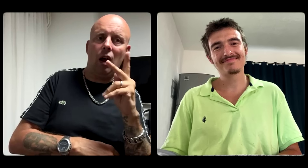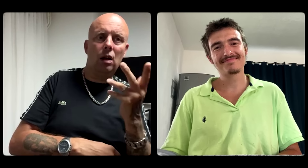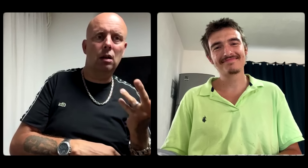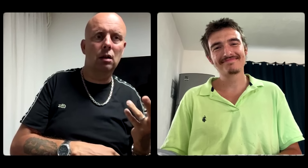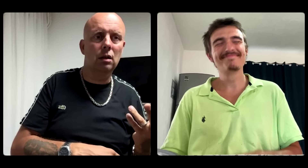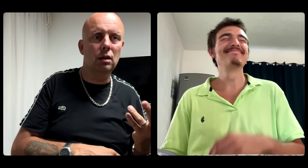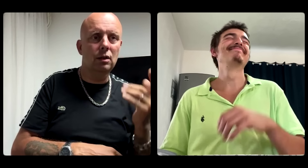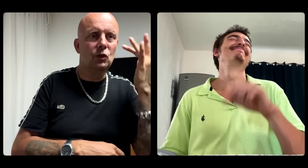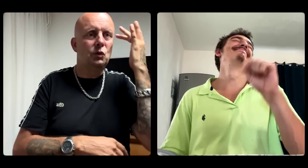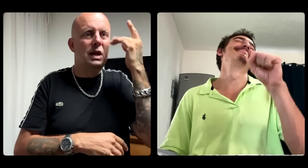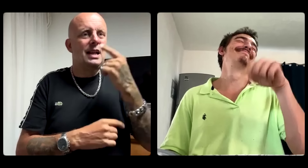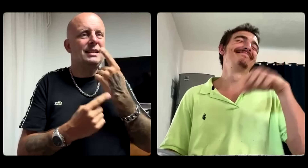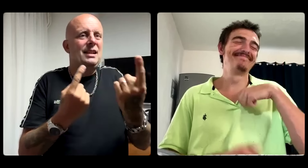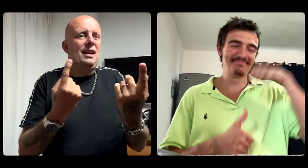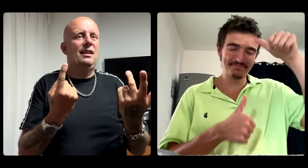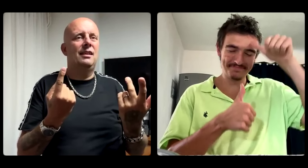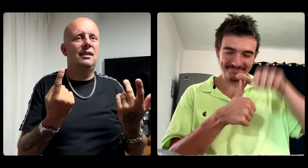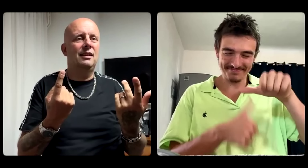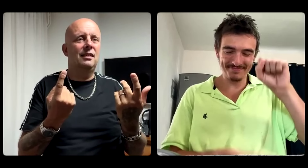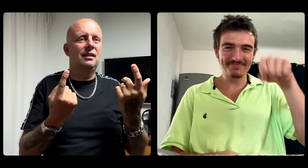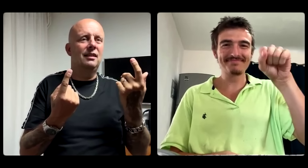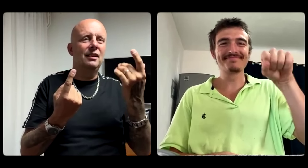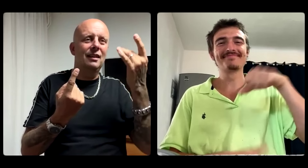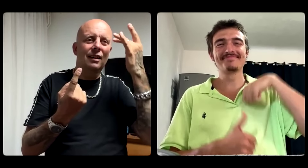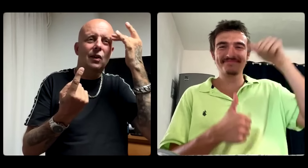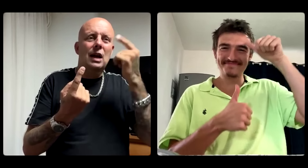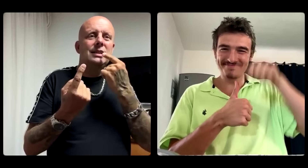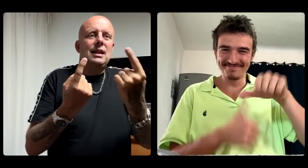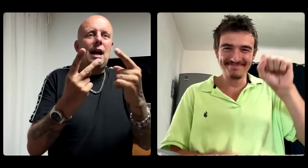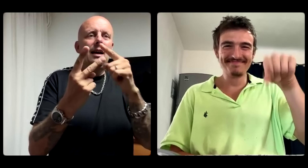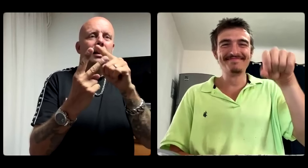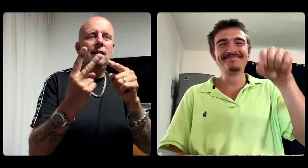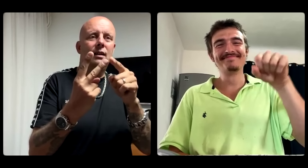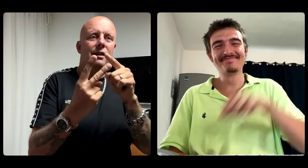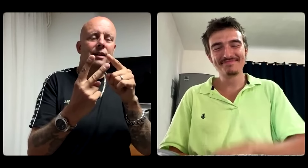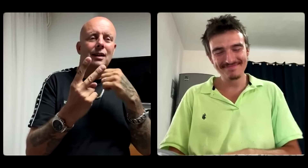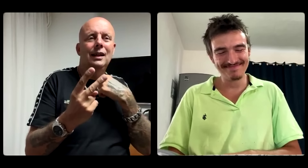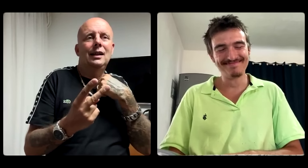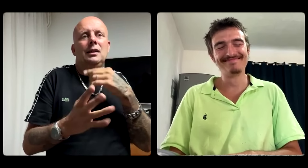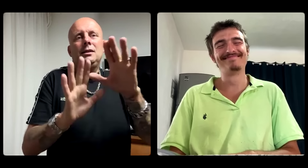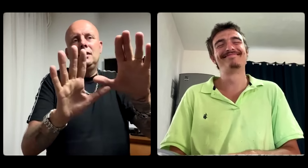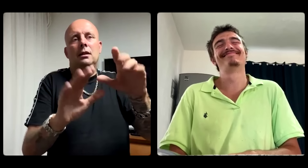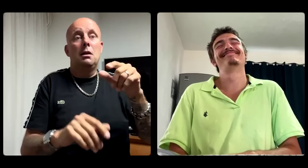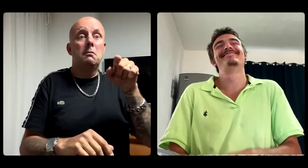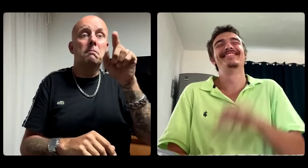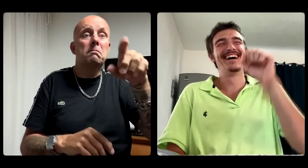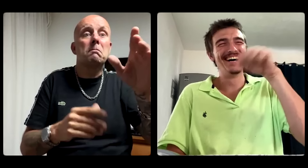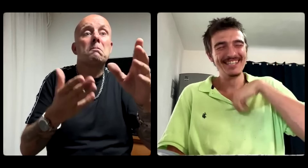hebt. Dan ben ik ineens van mij, ik hoef het toch weer te doen, ik ging heel leuk.